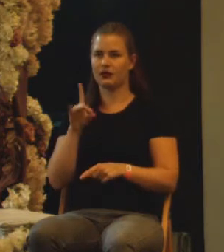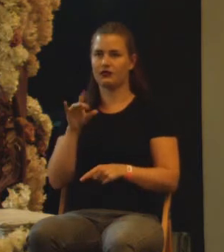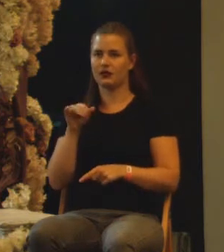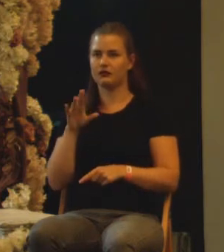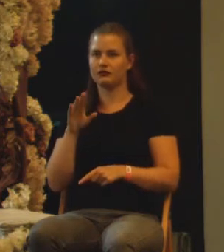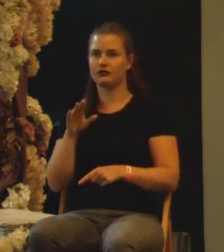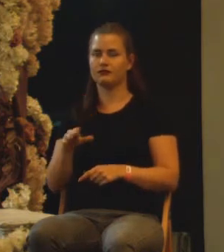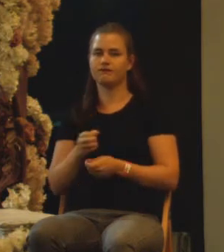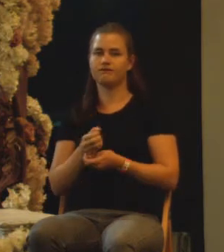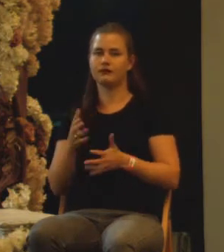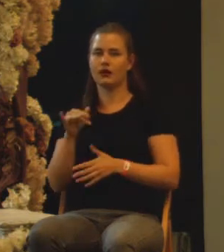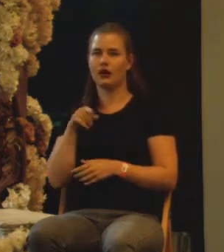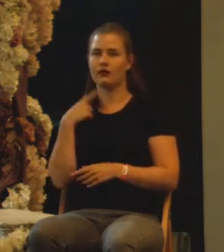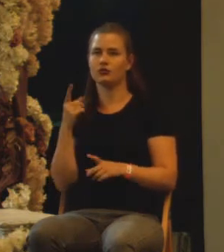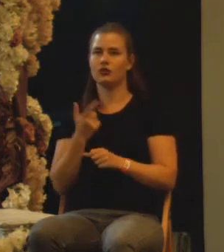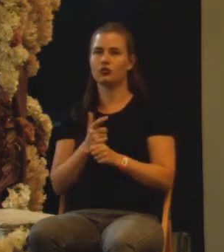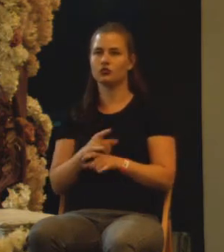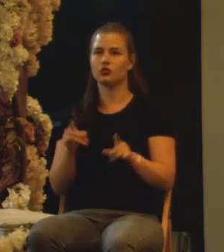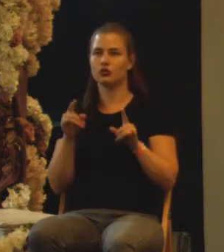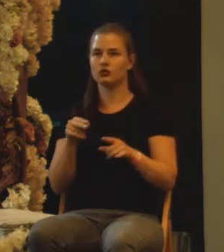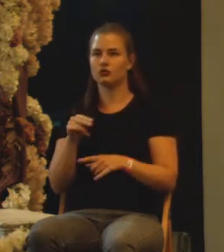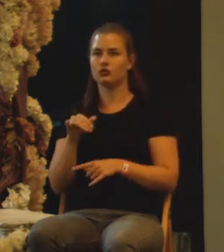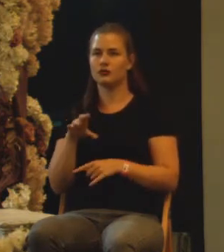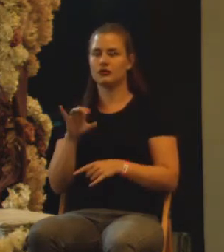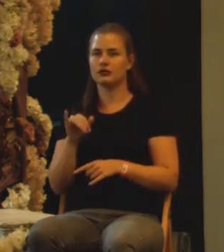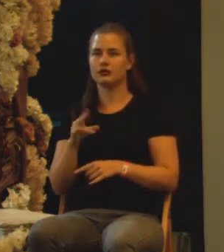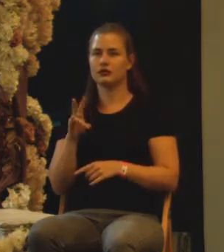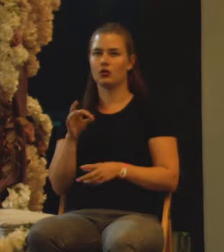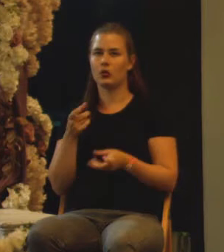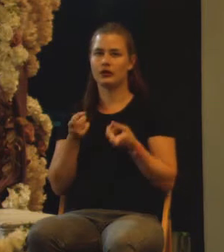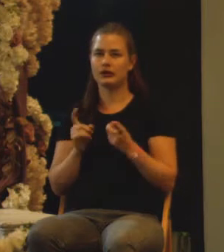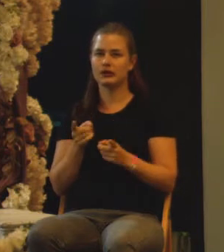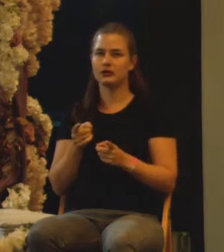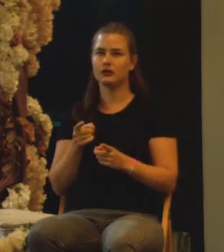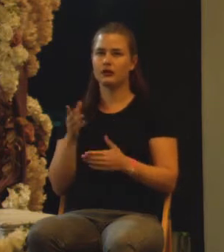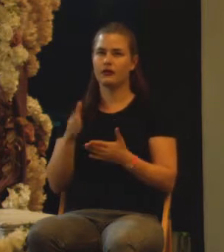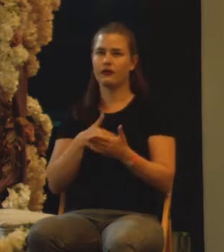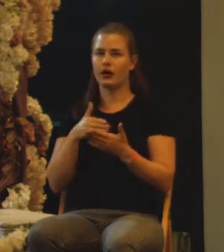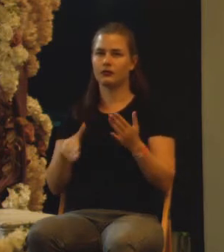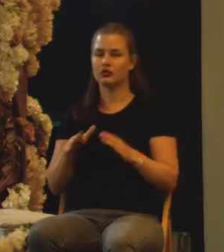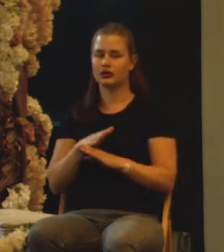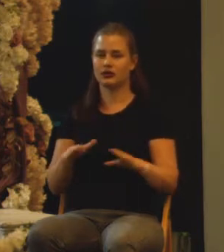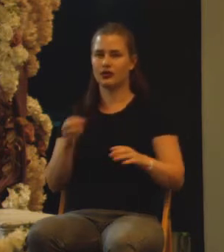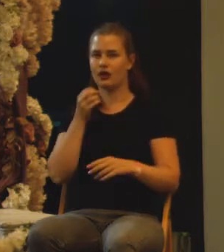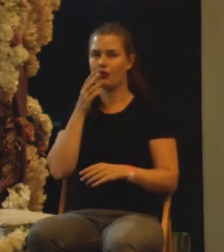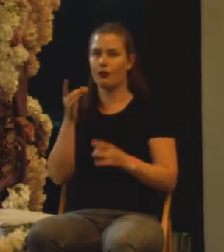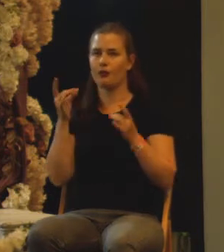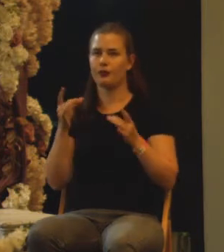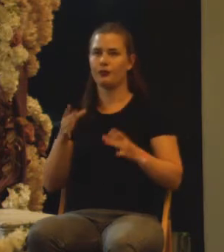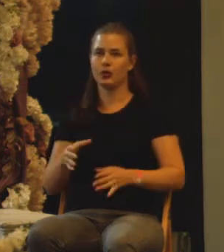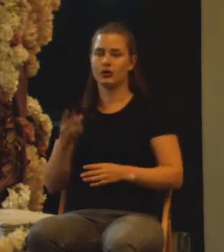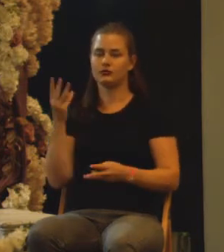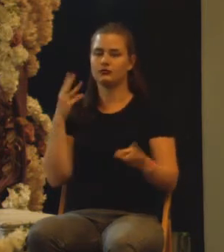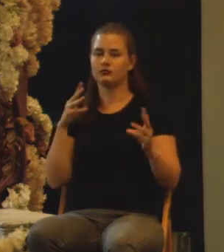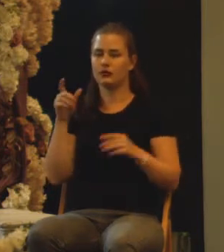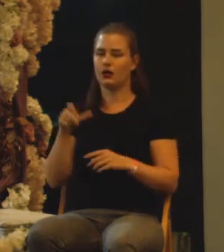и говорят, что это какие-то крутые чипсы. Но на самом деле они вообще нифига не крутые, это просто маркетологи